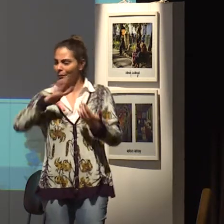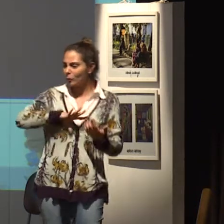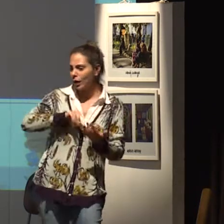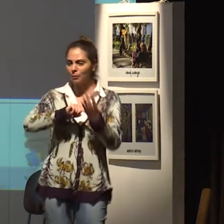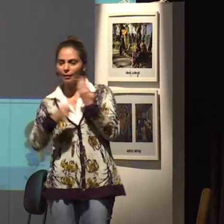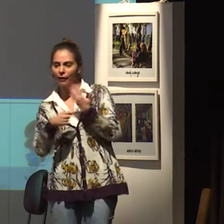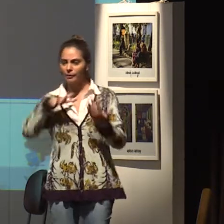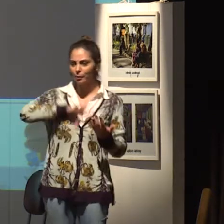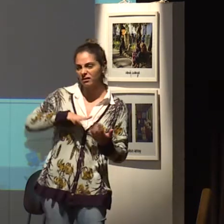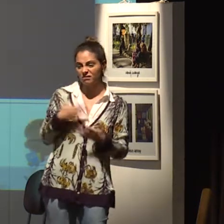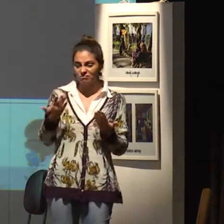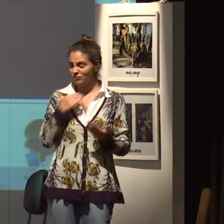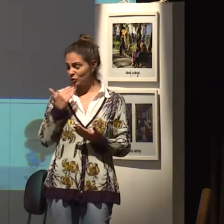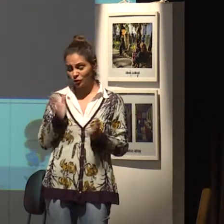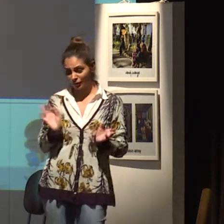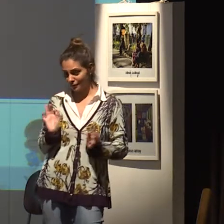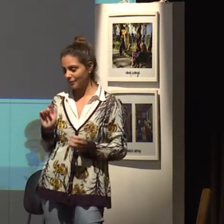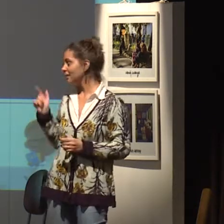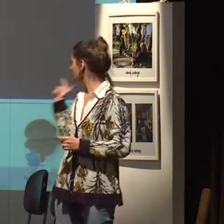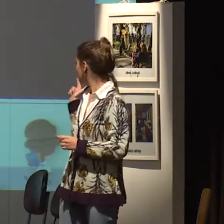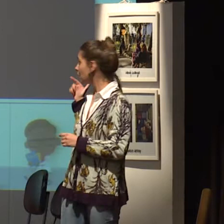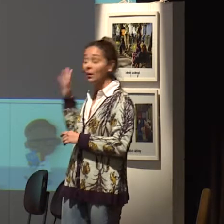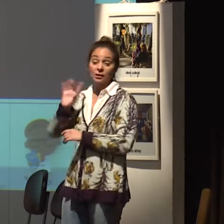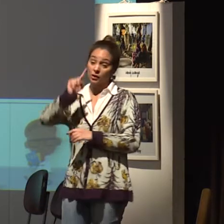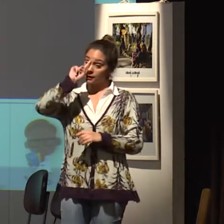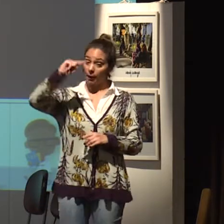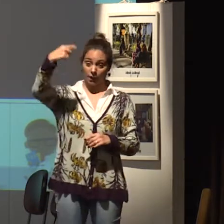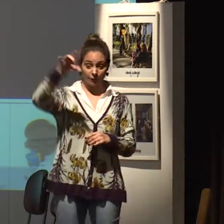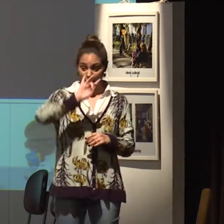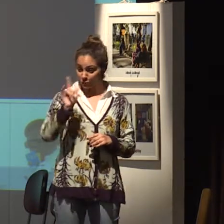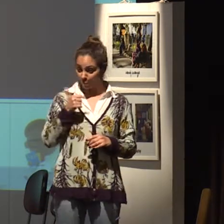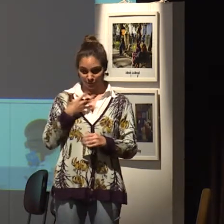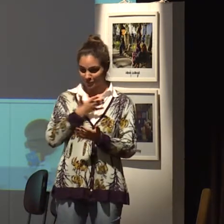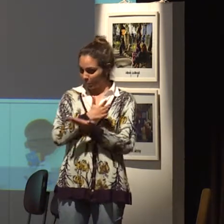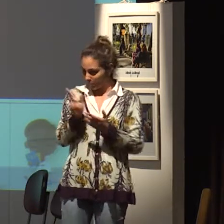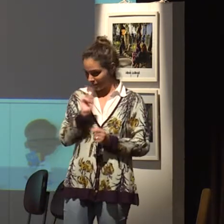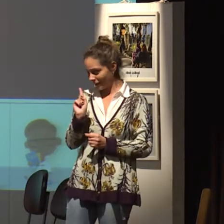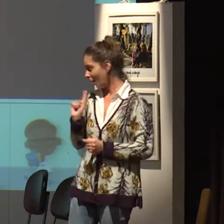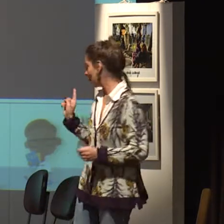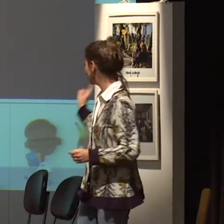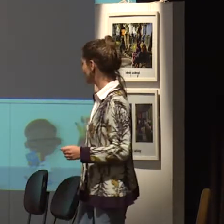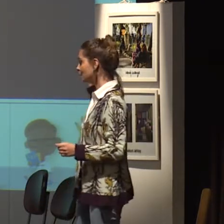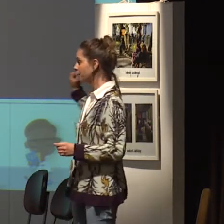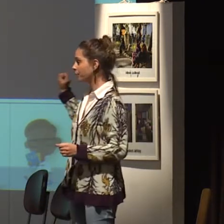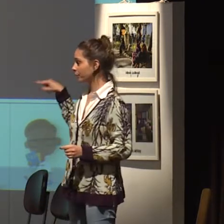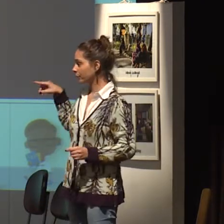com a língua de sinais, porque a língua de sinais já tem uma metáfora, então não adianta ficar comparando as duas línguas, nem precisa. Então, assim, ainda não comecei a usar essa atividade,